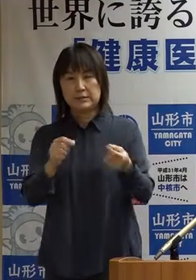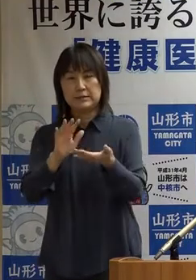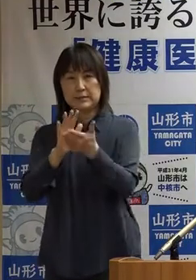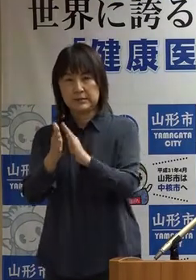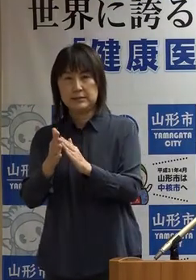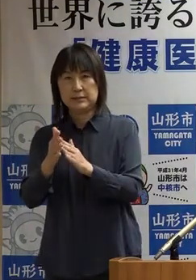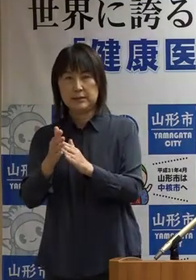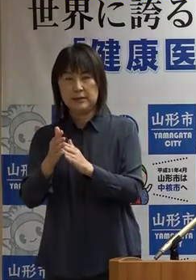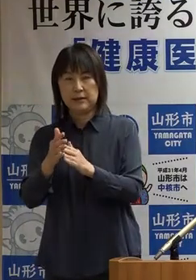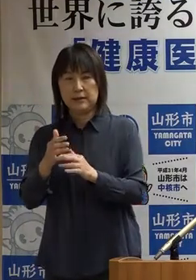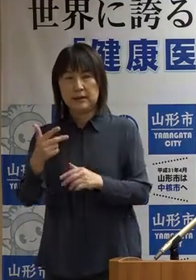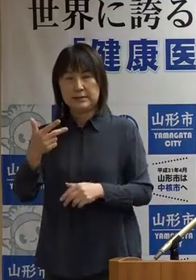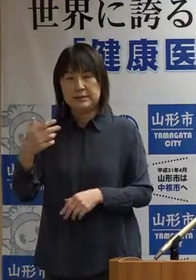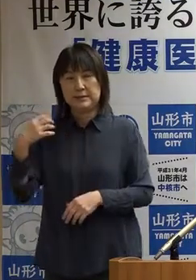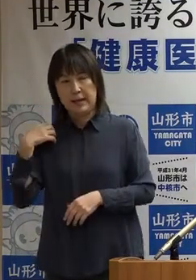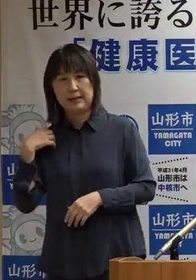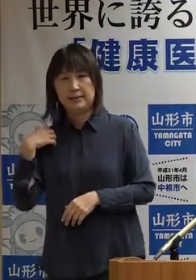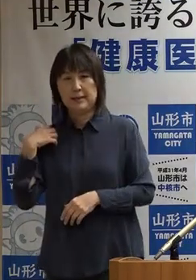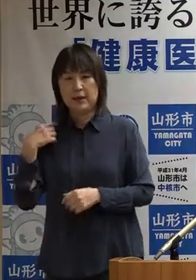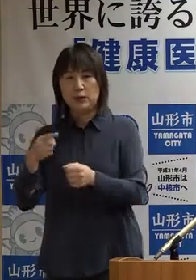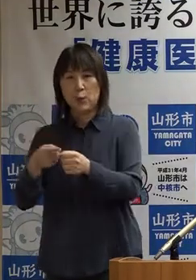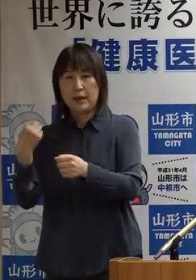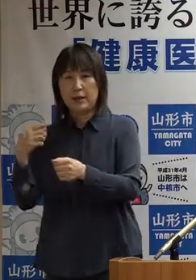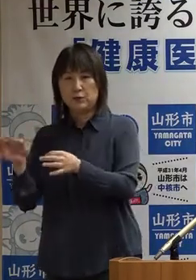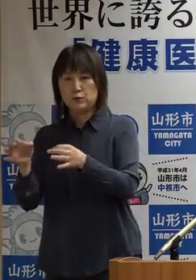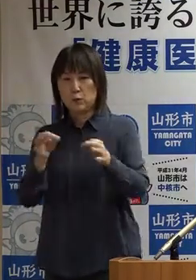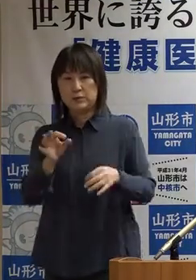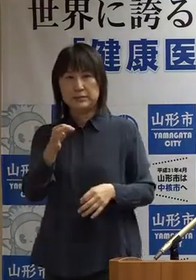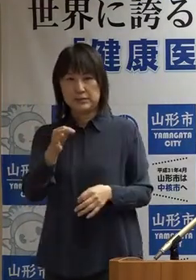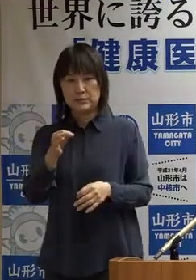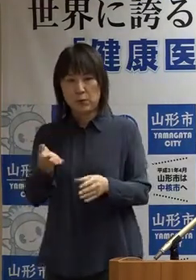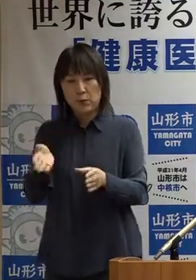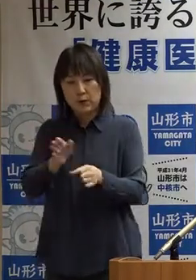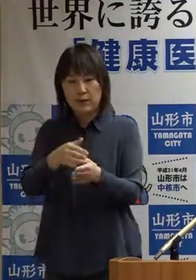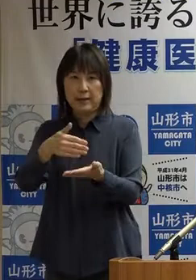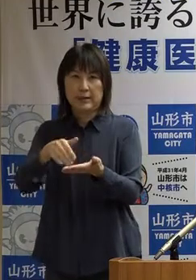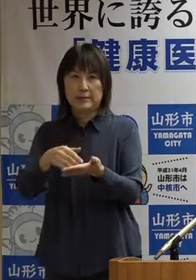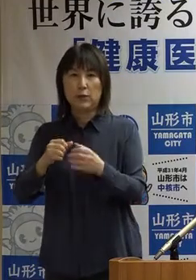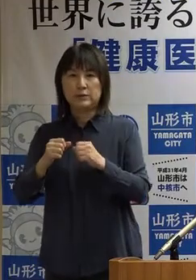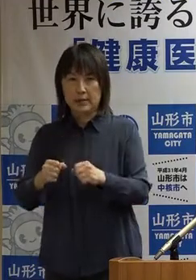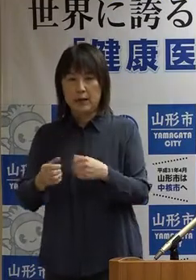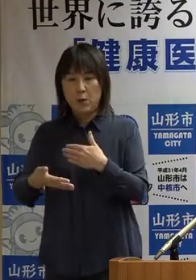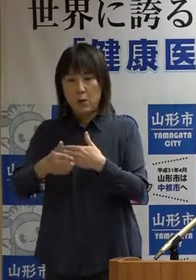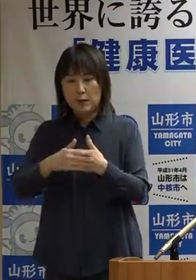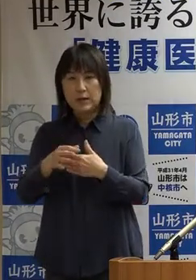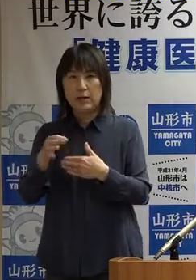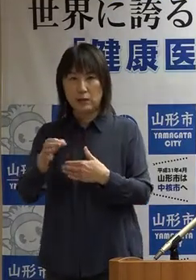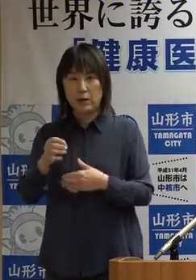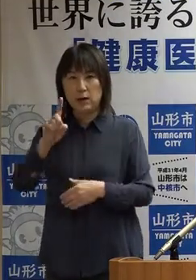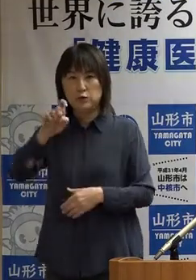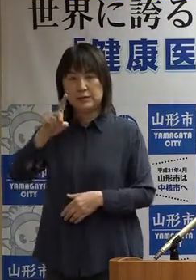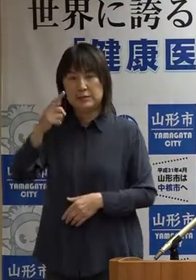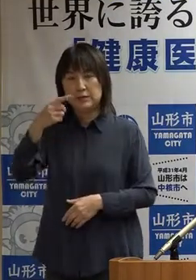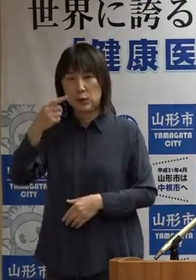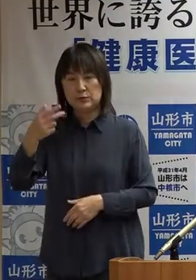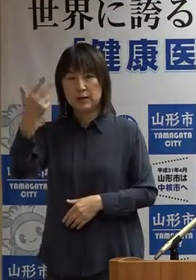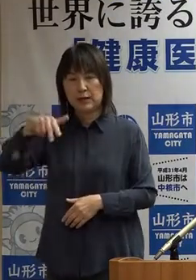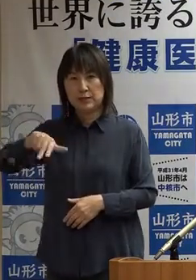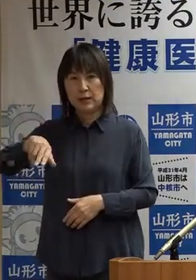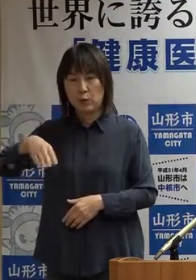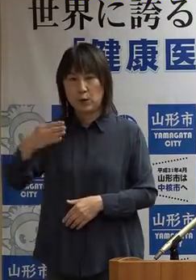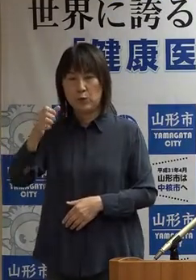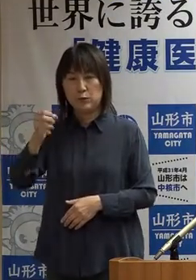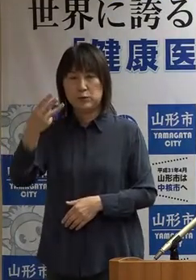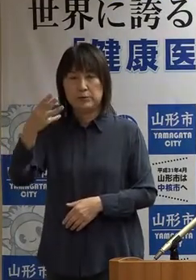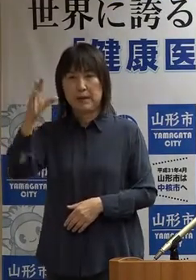金、市債及び前年度繰越金などを計上しており、補正額は11億7453万